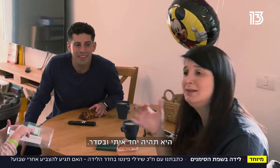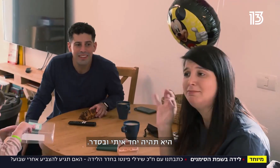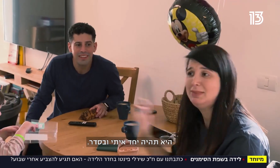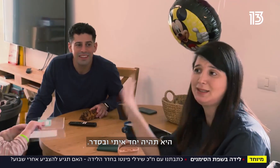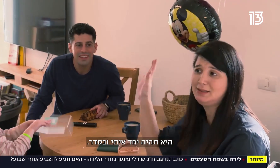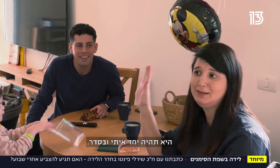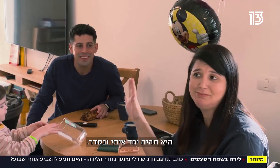איתי,